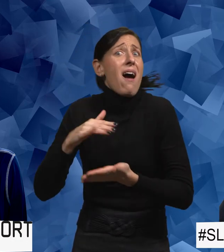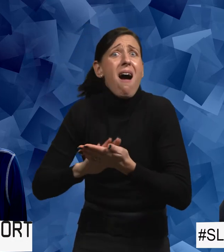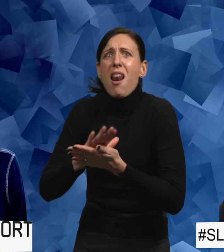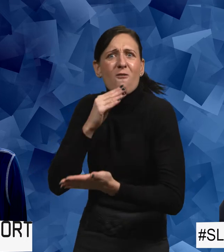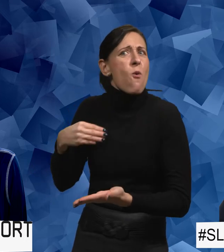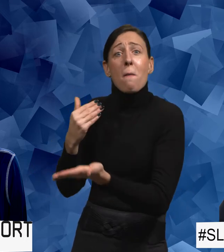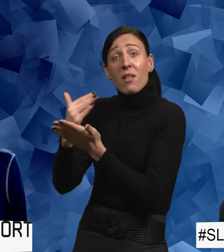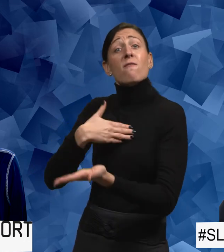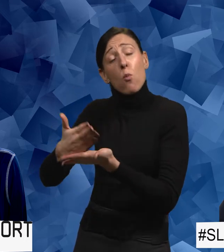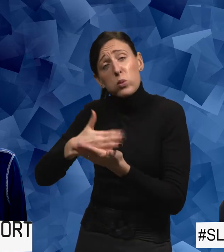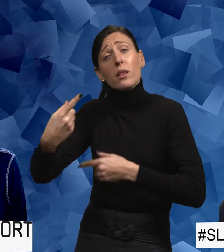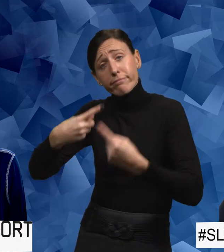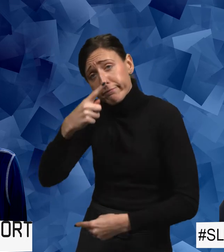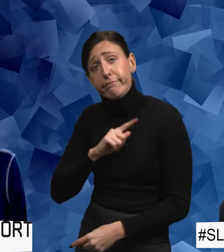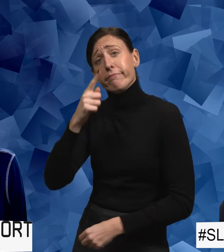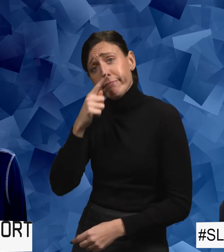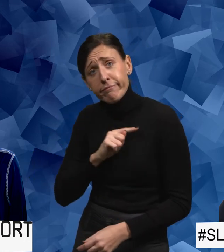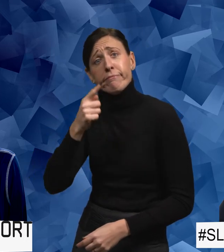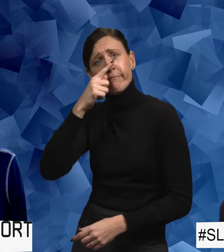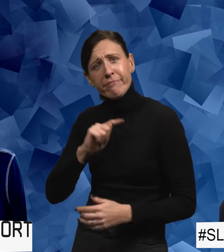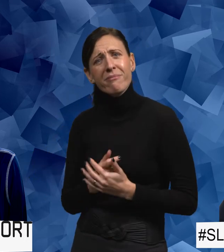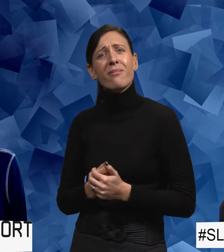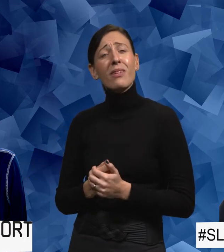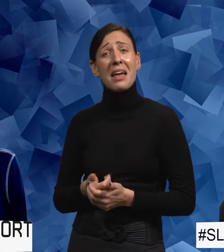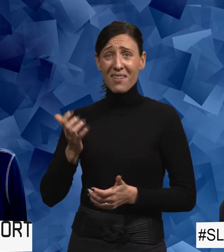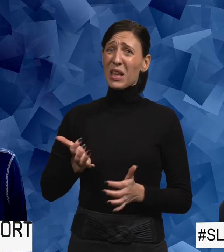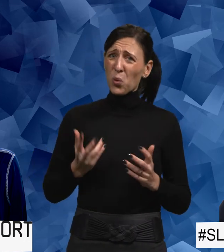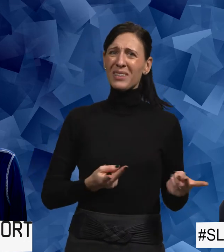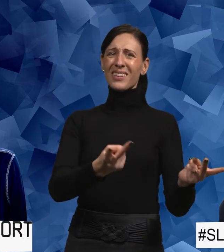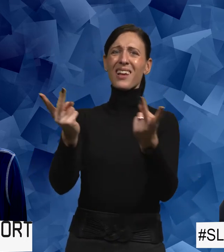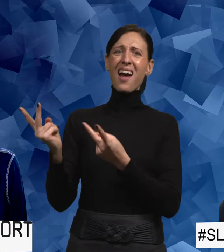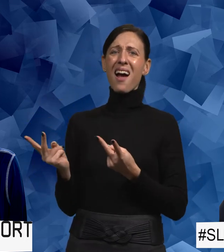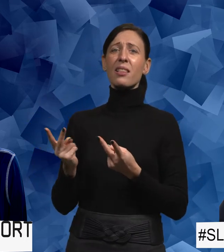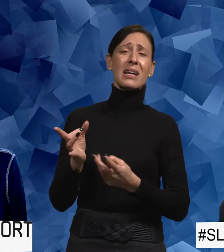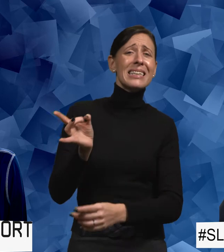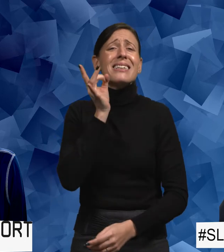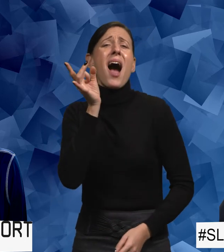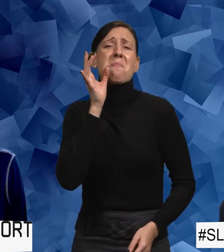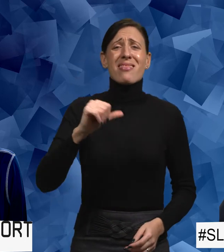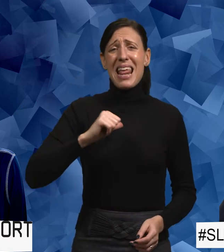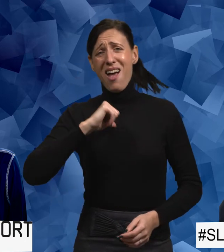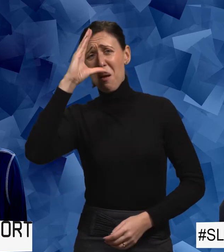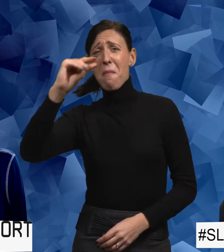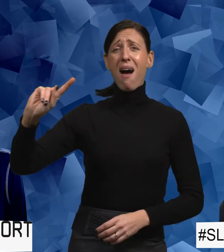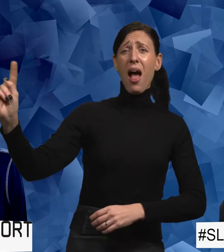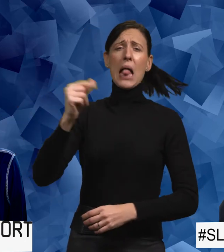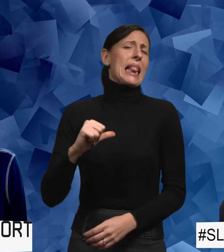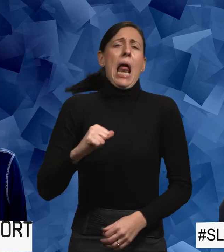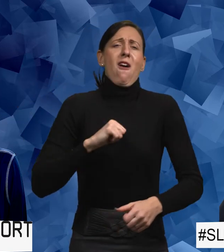då kommer det bara att fortsätta och fortsätta. Men det är ju som för kvinnor generellt. Det är den där charmige, trevliga mannen. Den trevliga